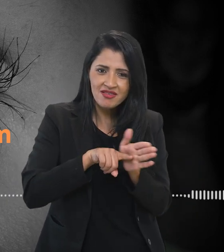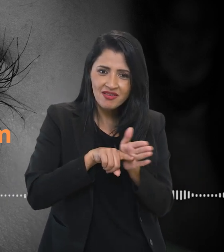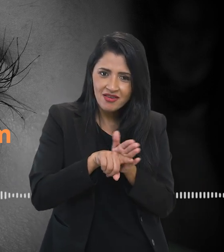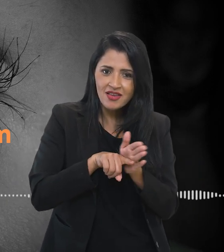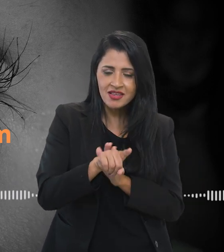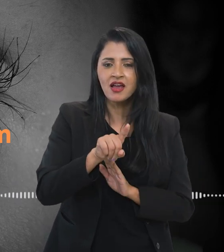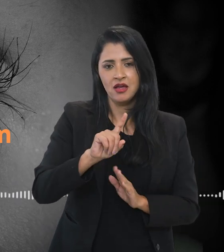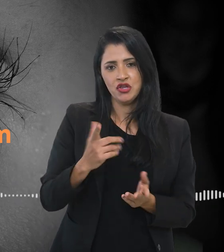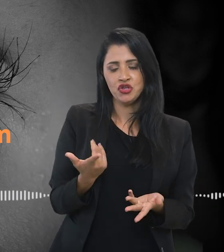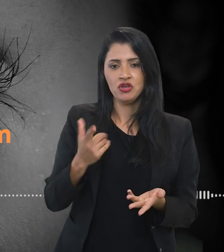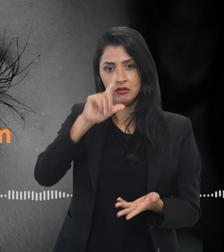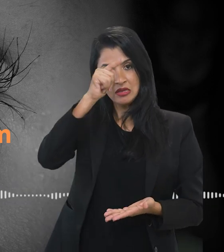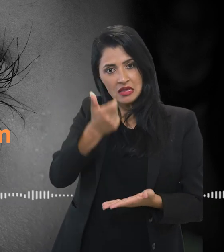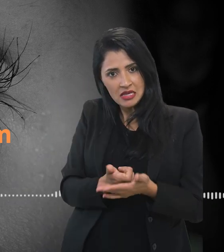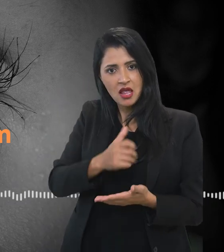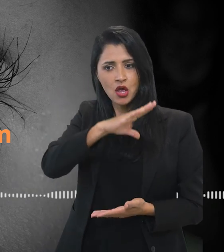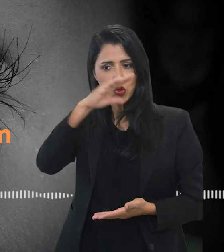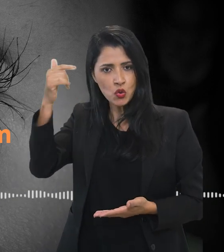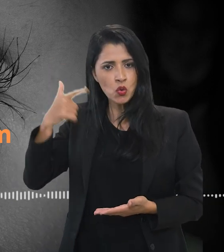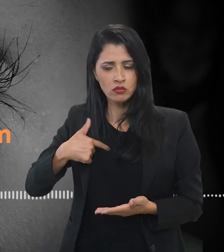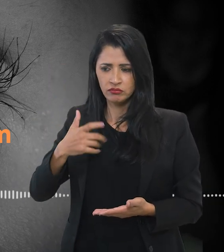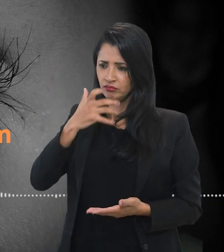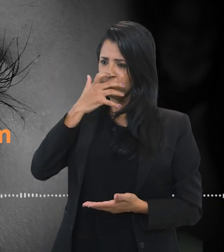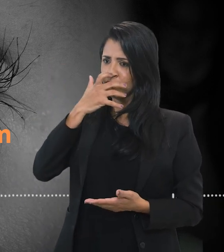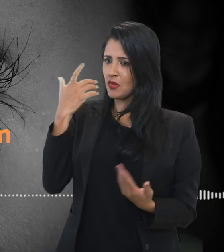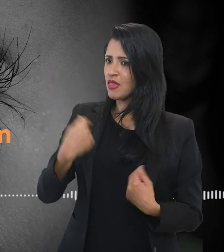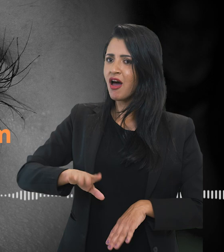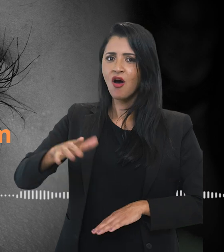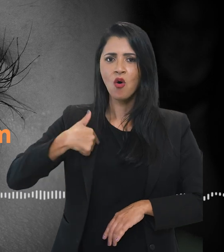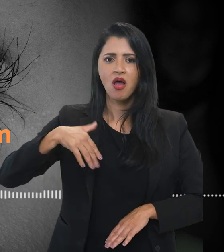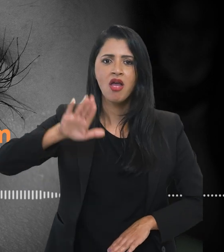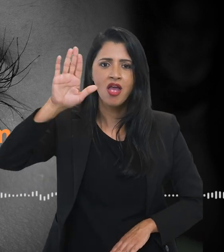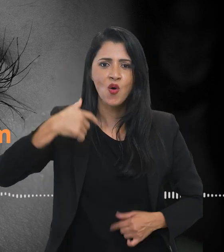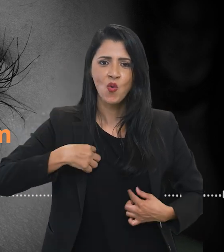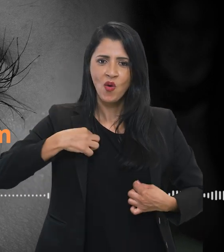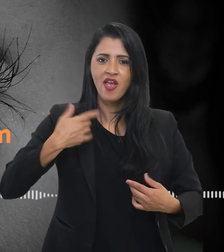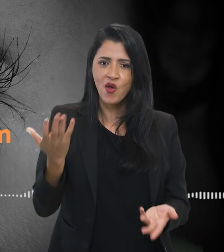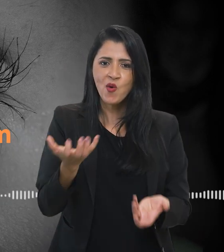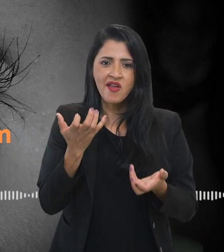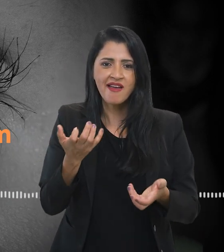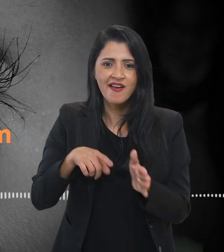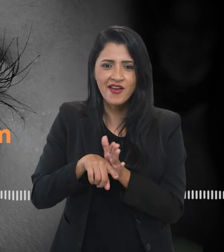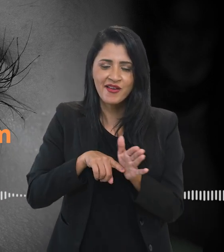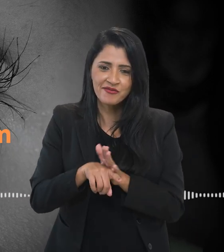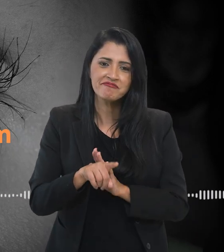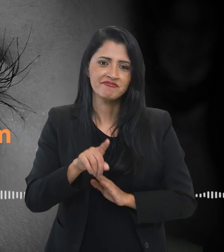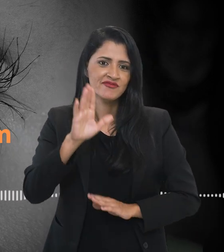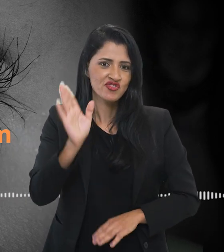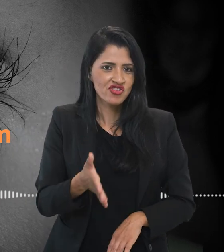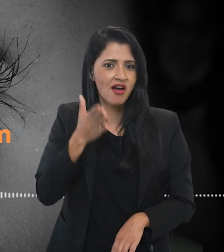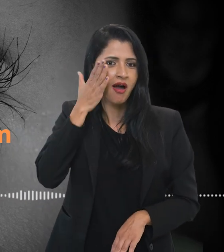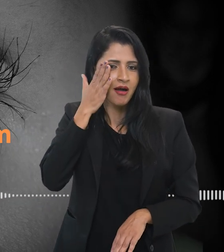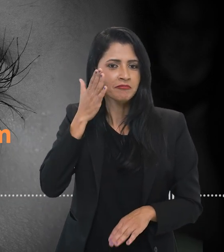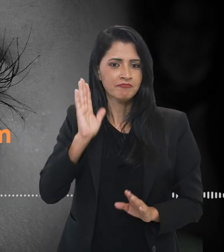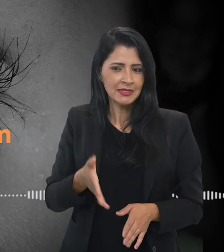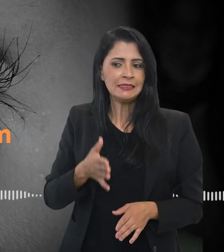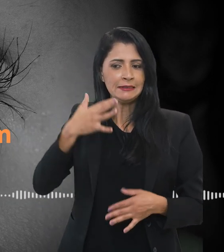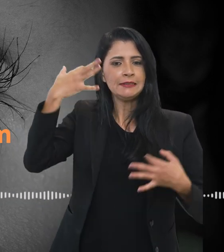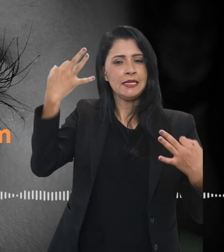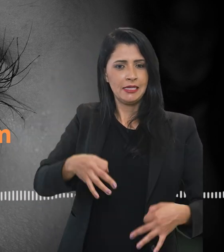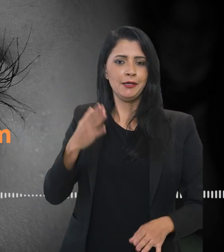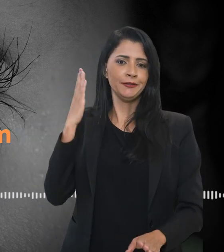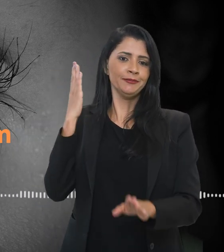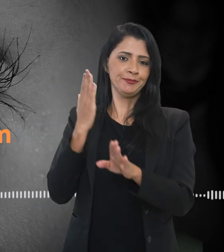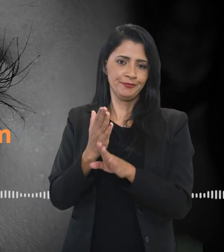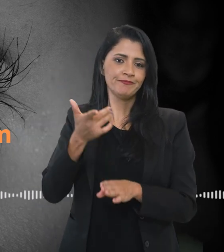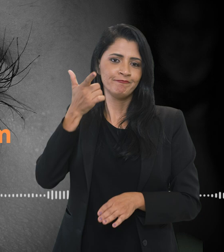de dislexia em adulto, e aí eu me voluntariei, falei, não, eu quero fazer esse negócio aí. Mas já com muita